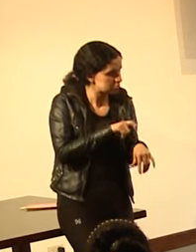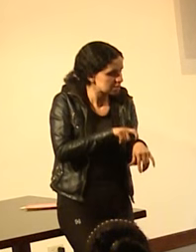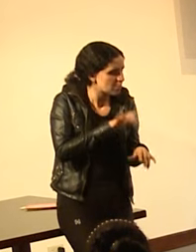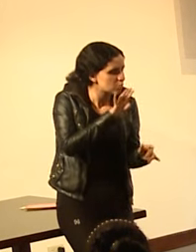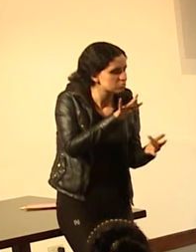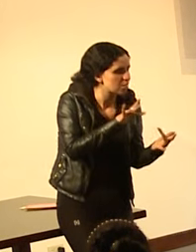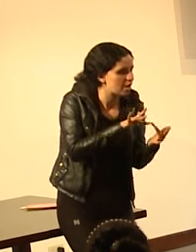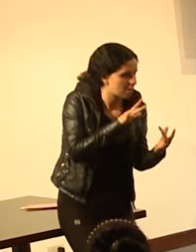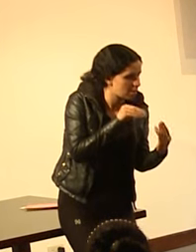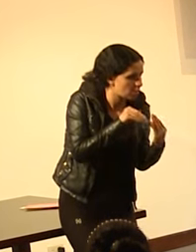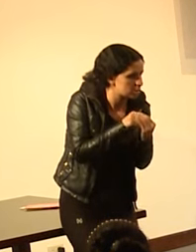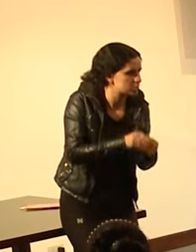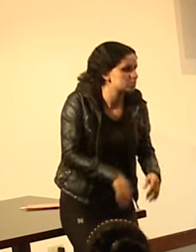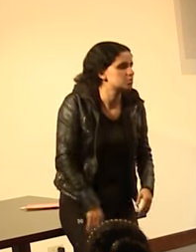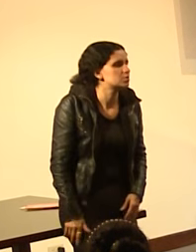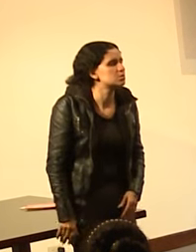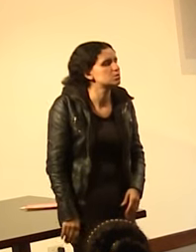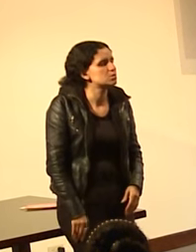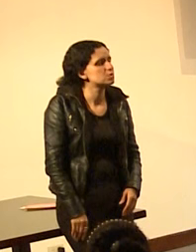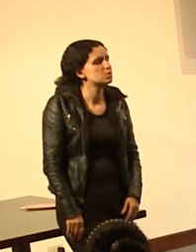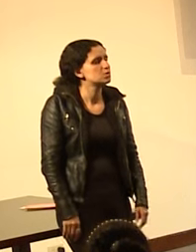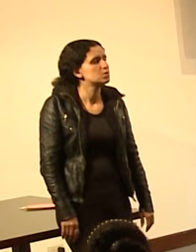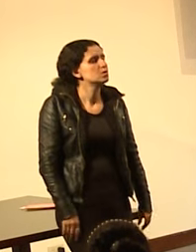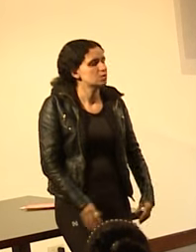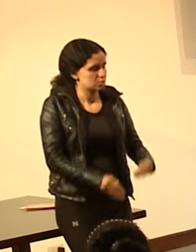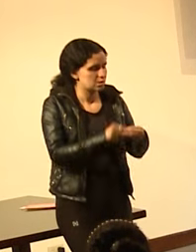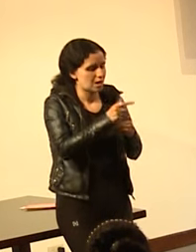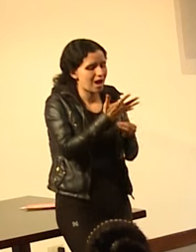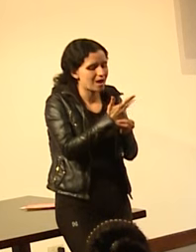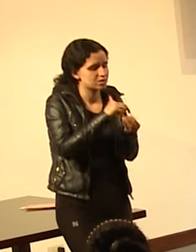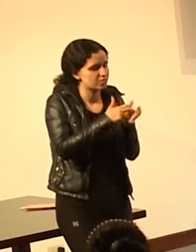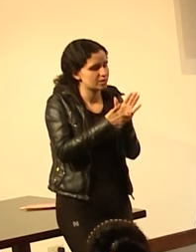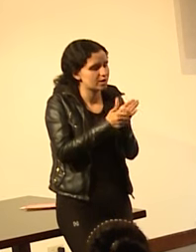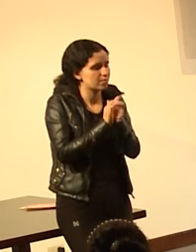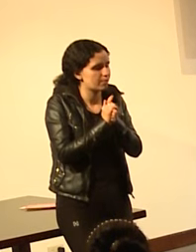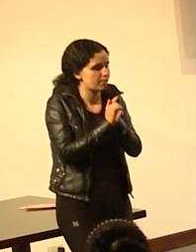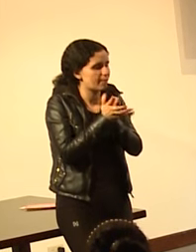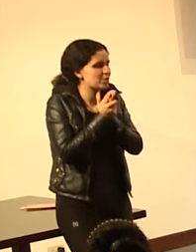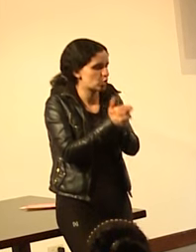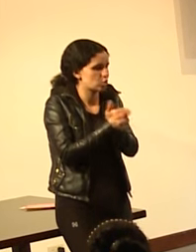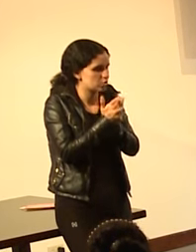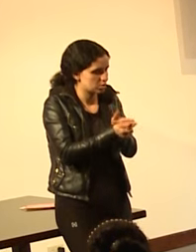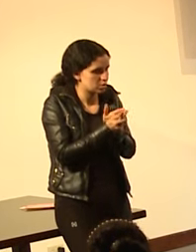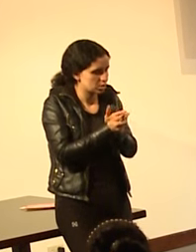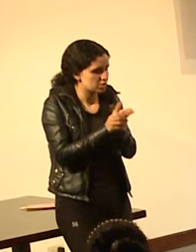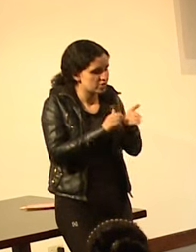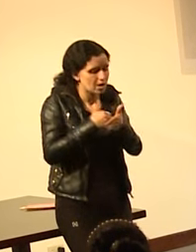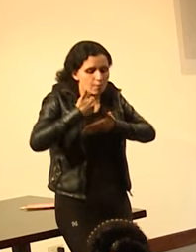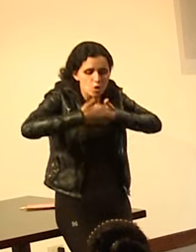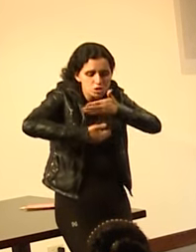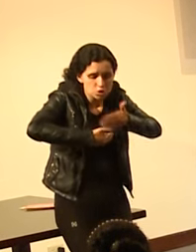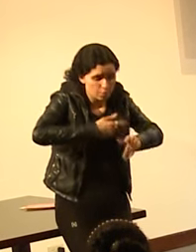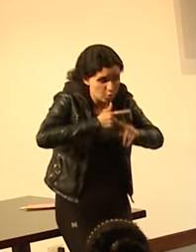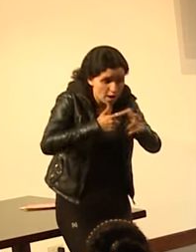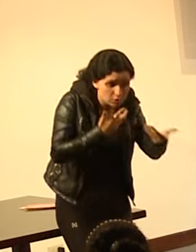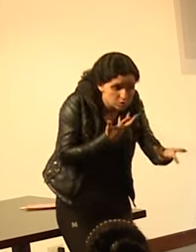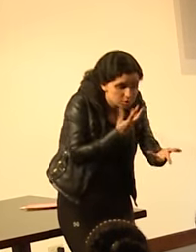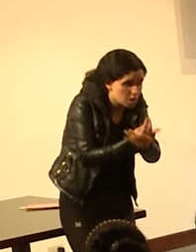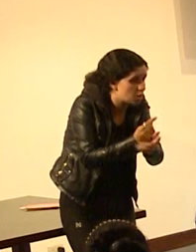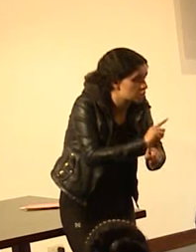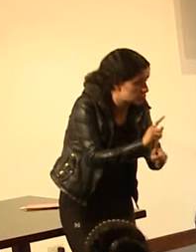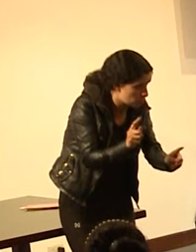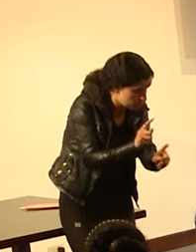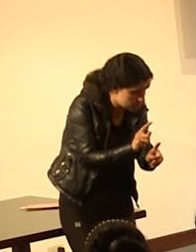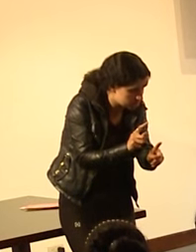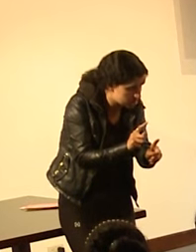que, como decía la compañera, que el arte es el método, es el proceso, más no el resultado, pero que esto debe que